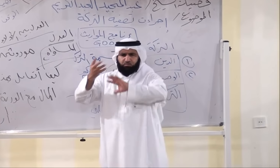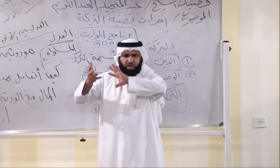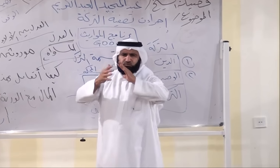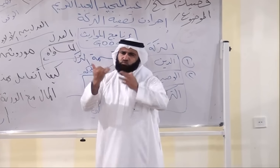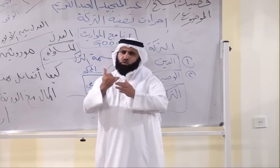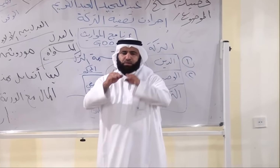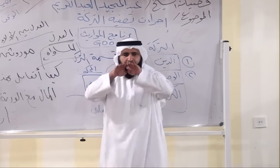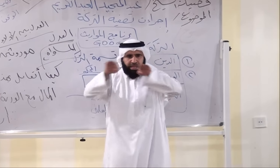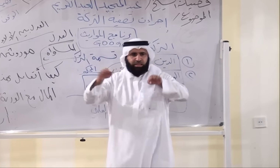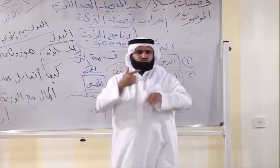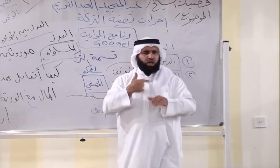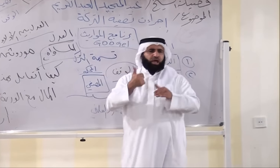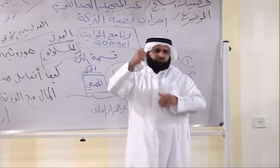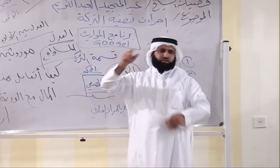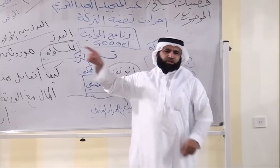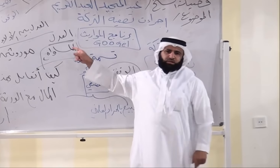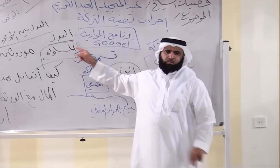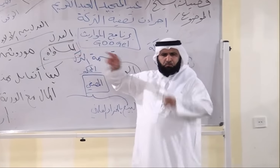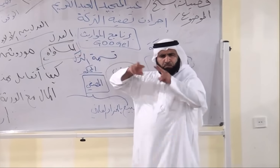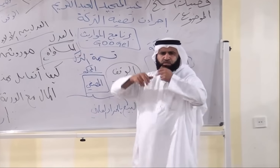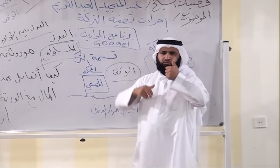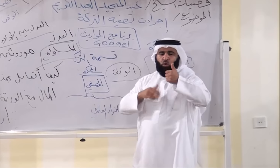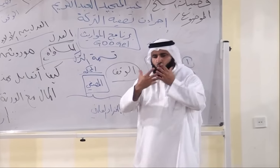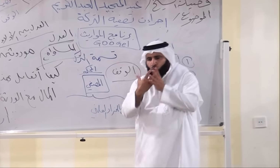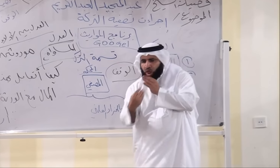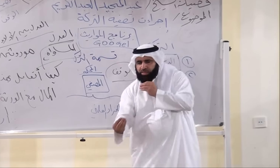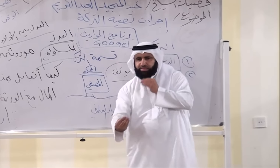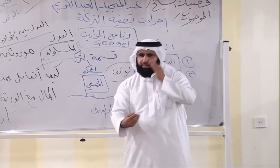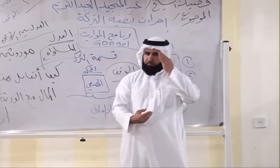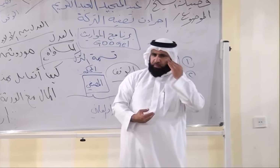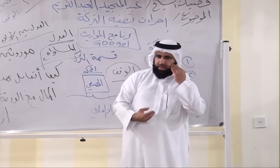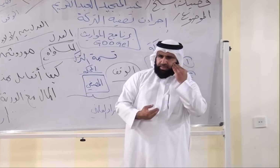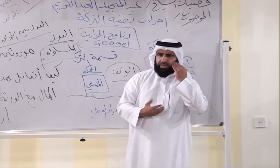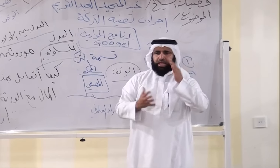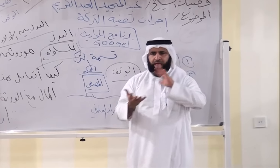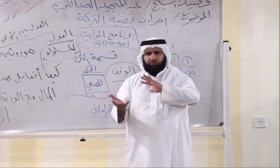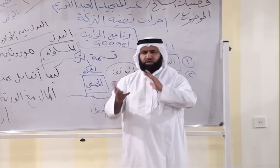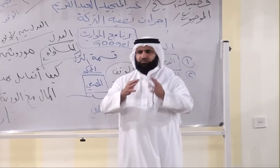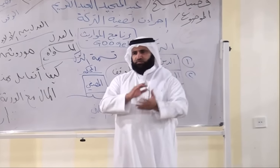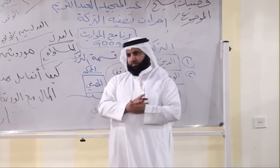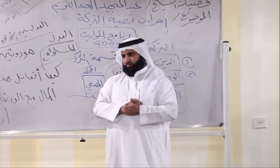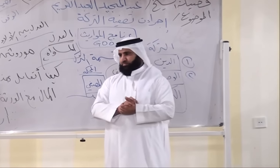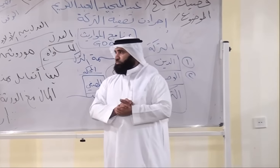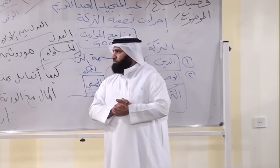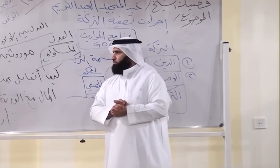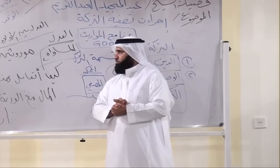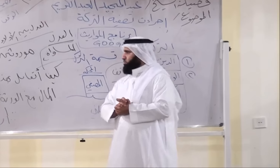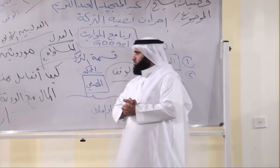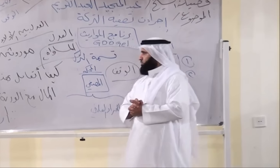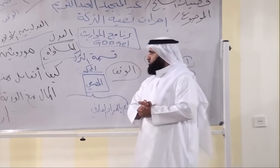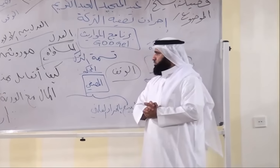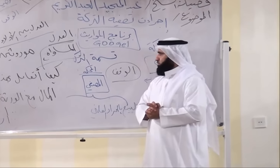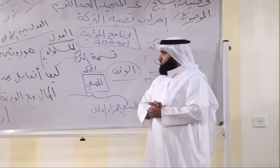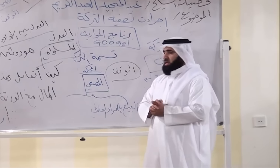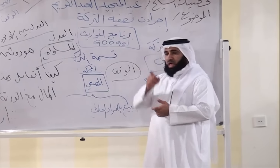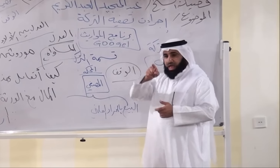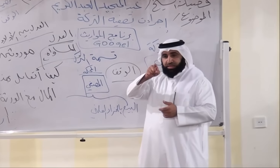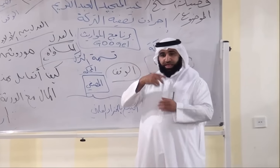كيف يعدل بين أولاده وبين البنات. من المسائل اللي بس بعطيكم اياها واتمنى انها تتركون